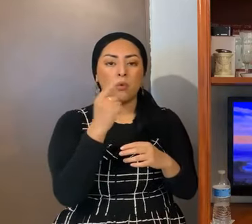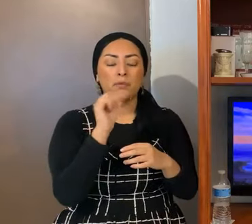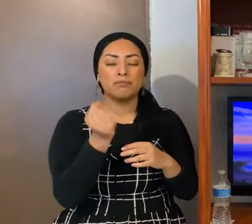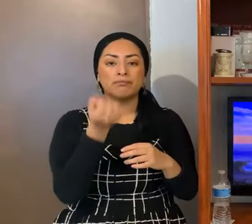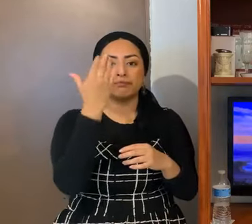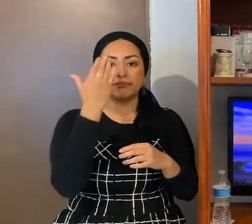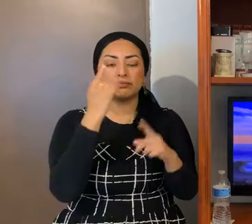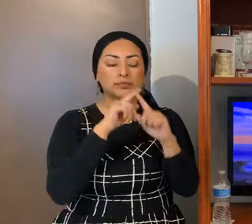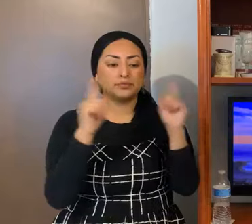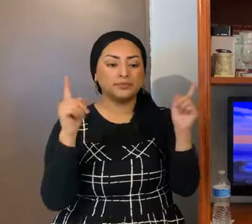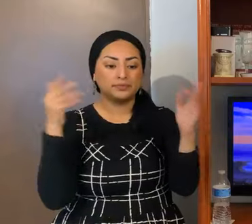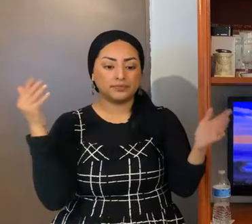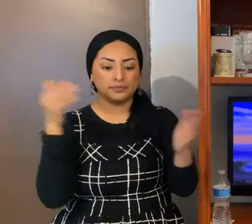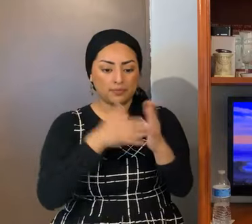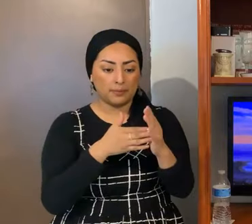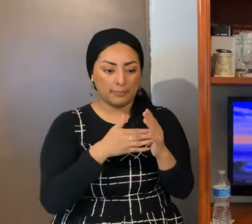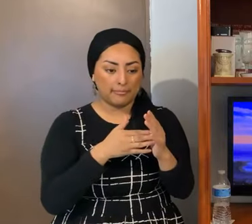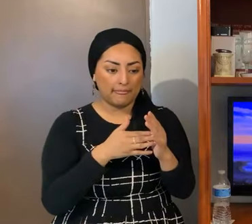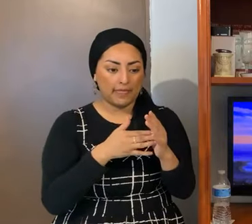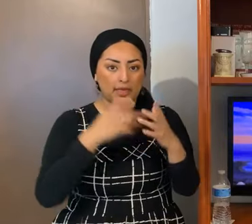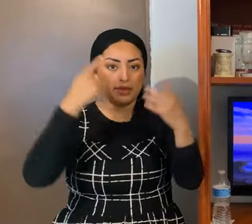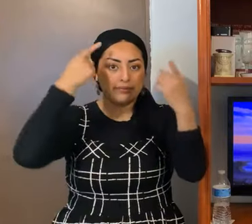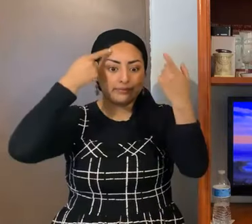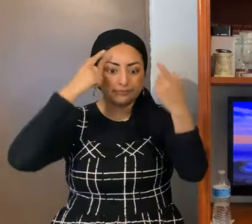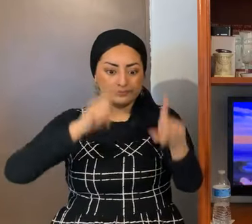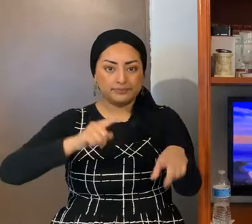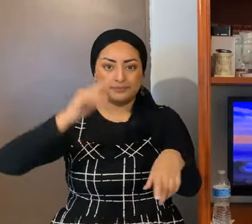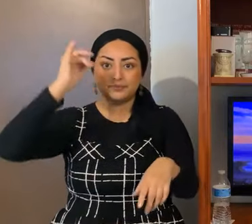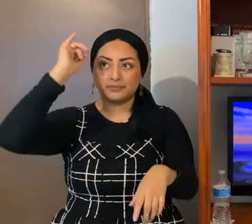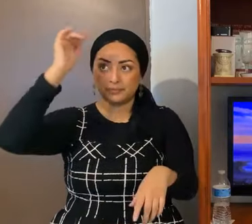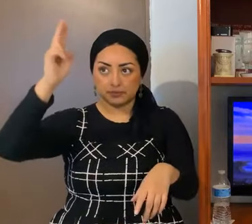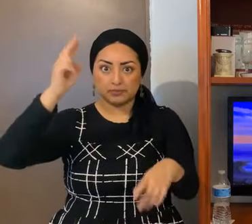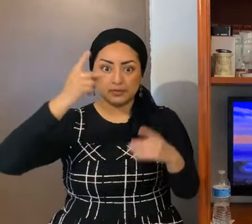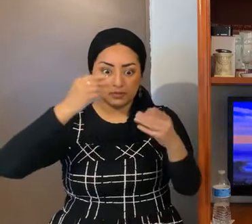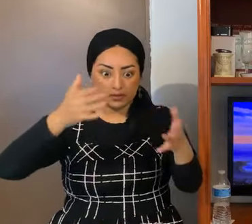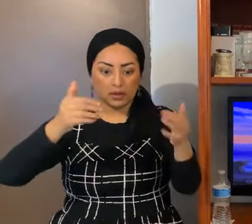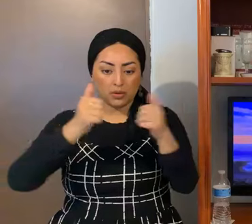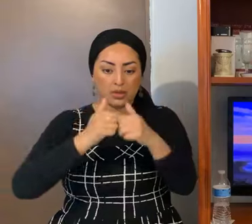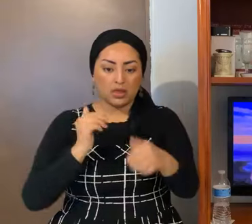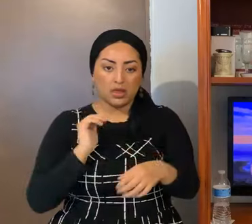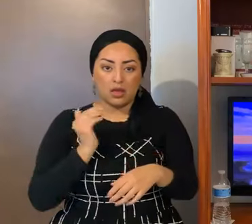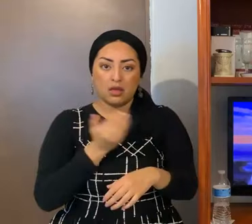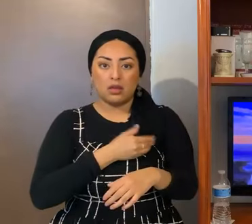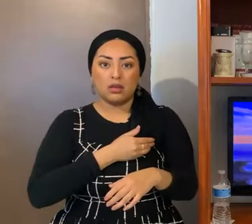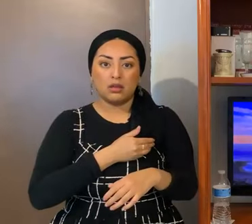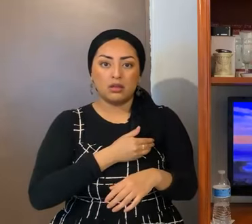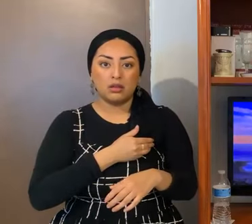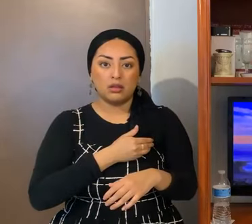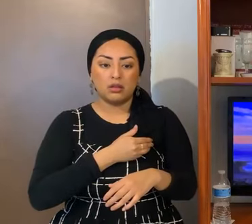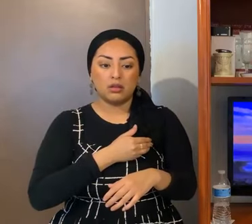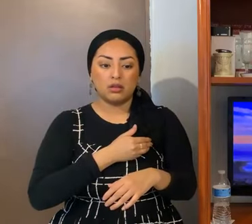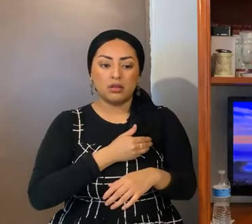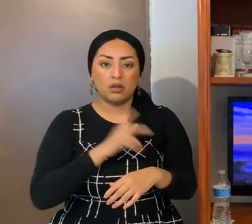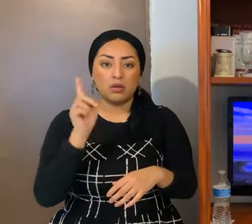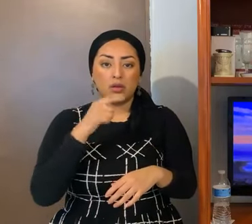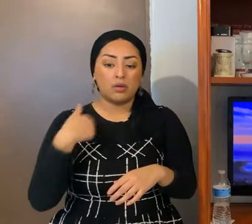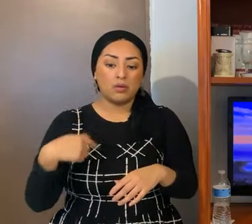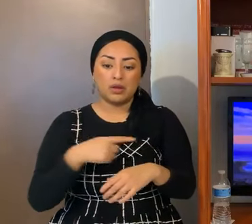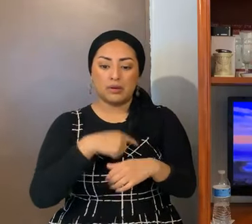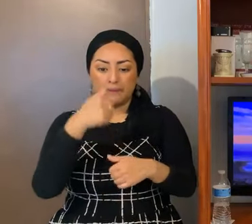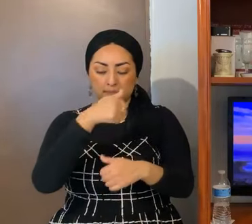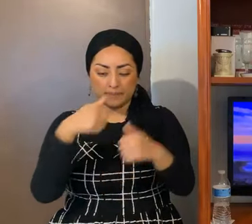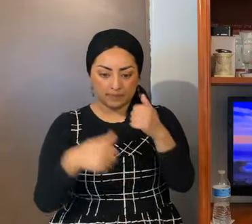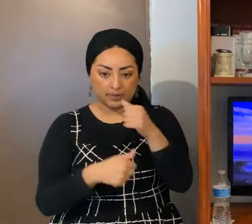Shabbat, sino que se está violando el pacto que Yahweh hizo con nosotros a través del cual nosotros nos sometemos